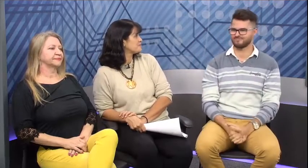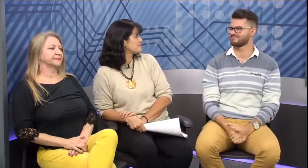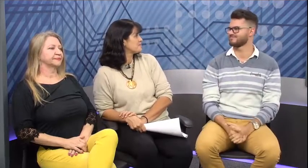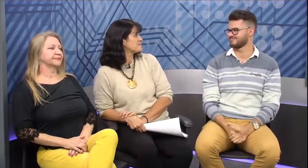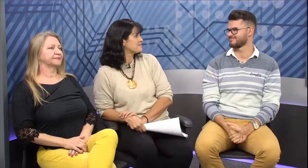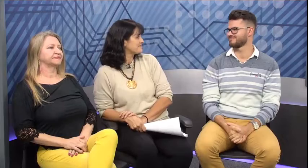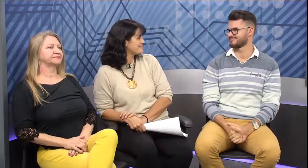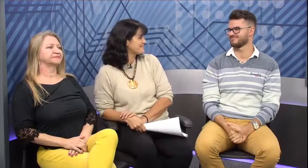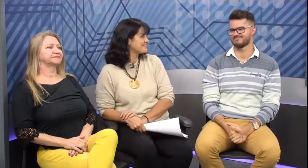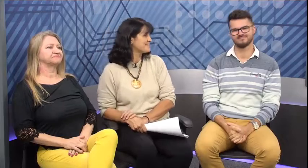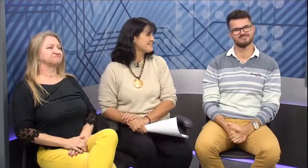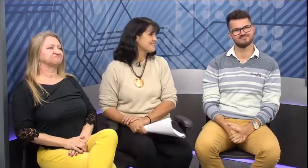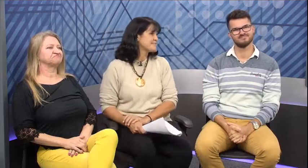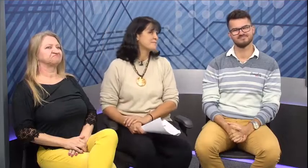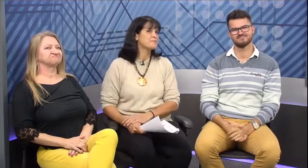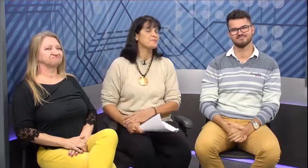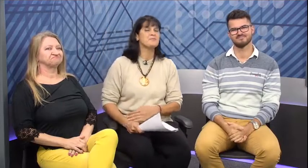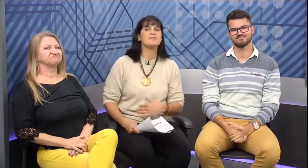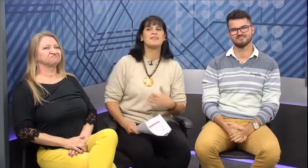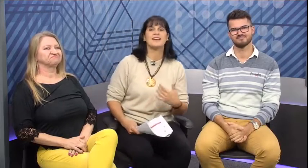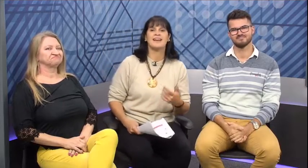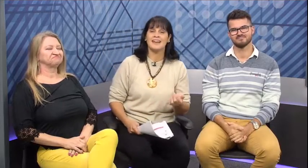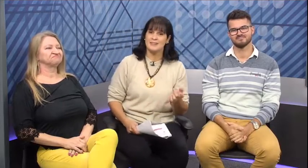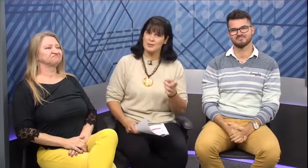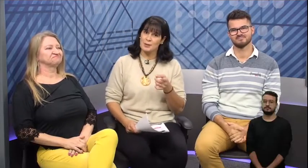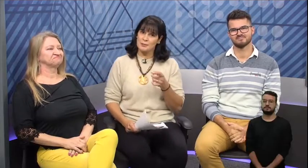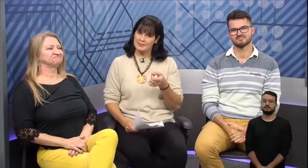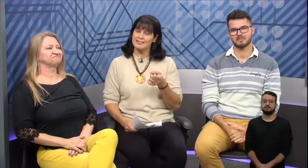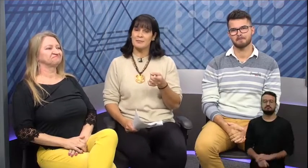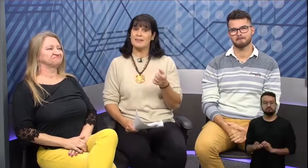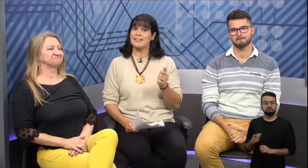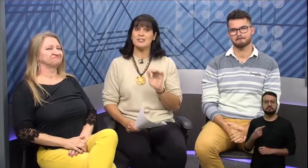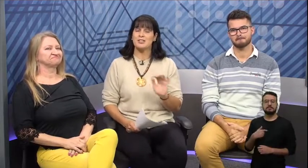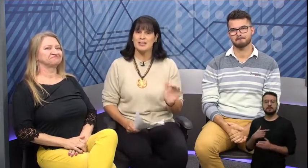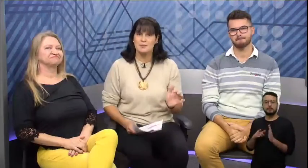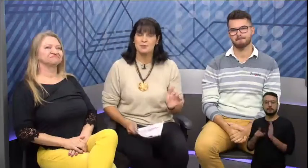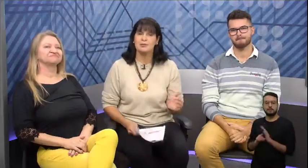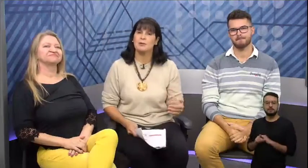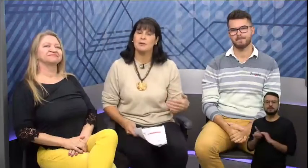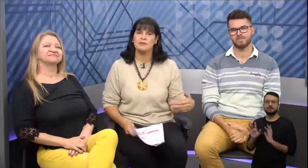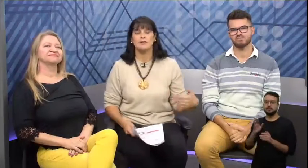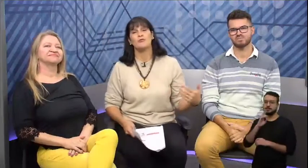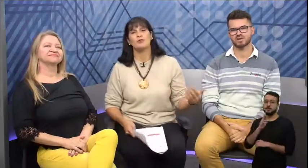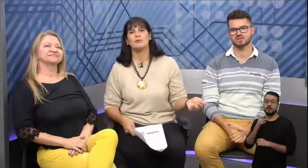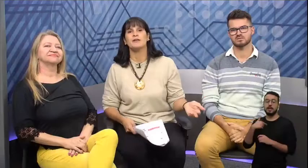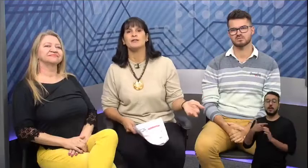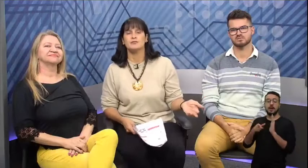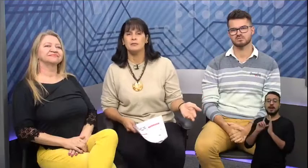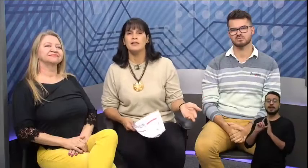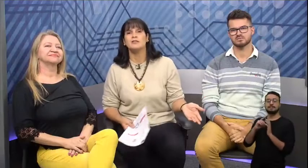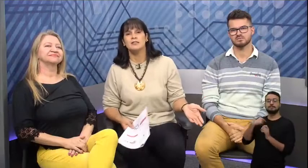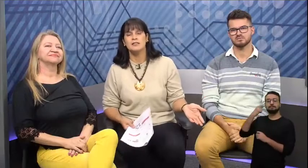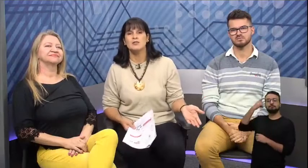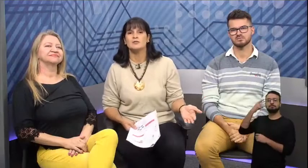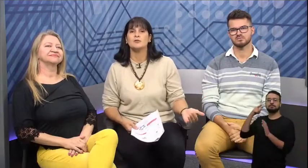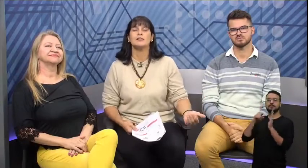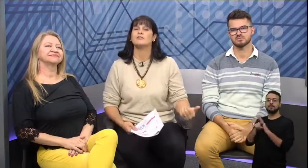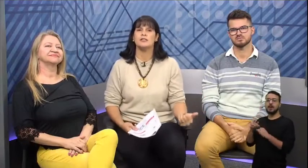hoje. Eu não faço uso do aparelho auditivo. Era isso que eu ia perguntar para ele já respondeu. Eu ia perguntar qual foi a opinião da família quando ele resolveu que não queria